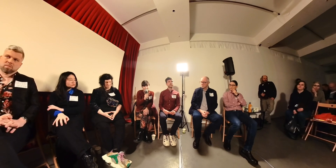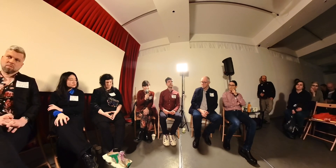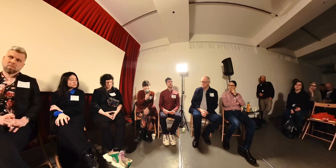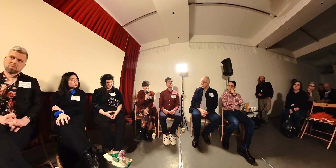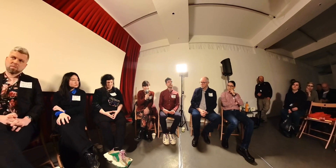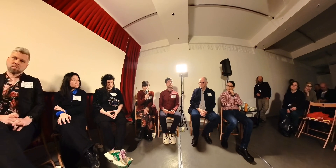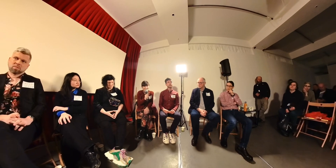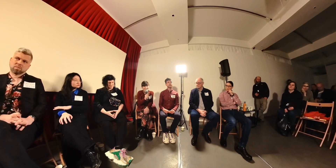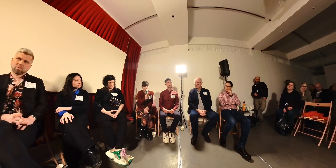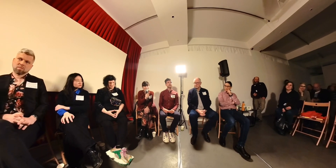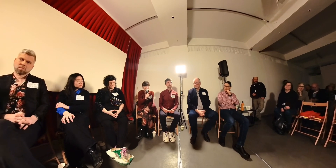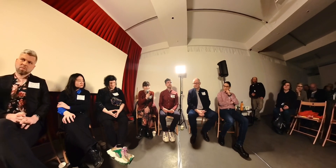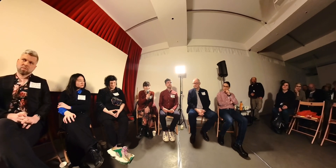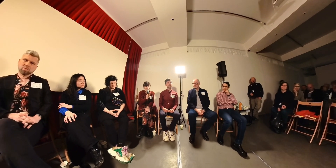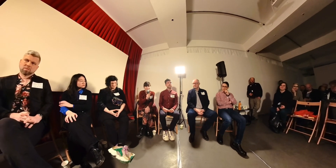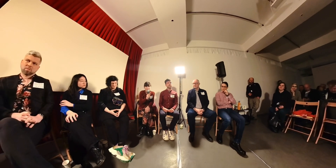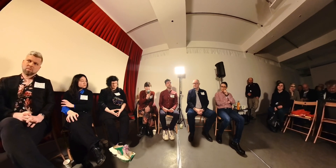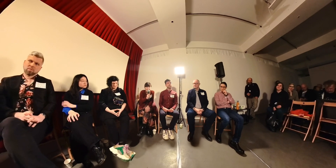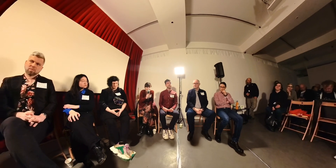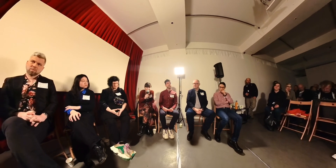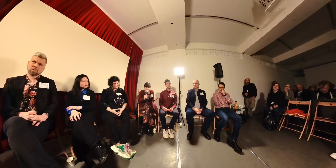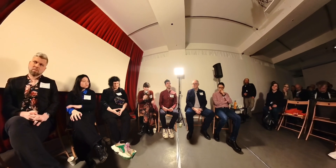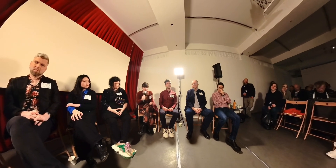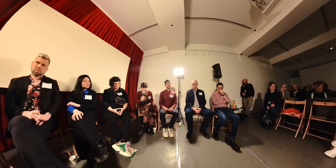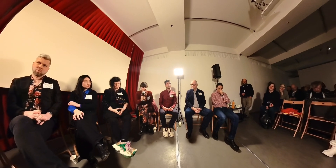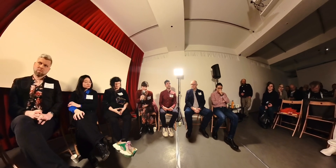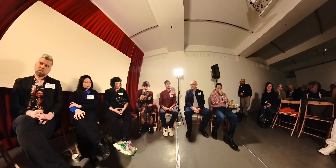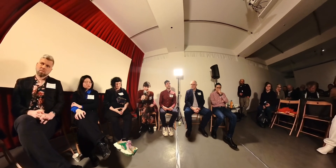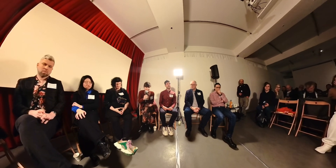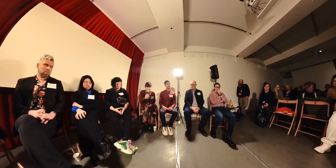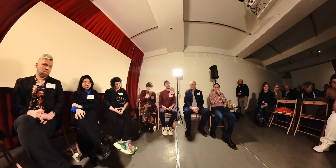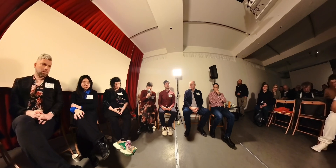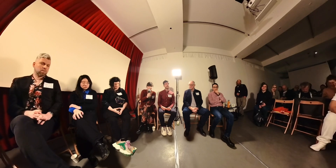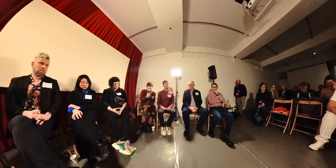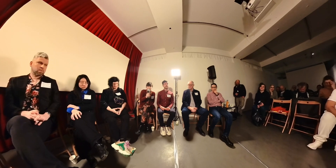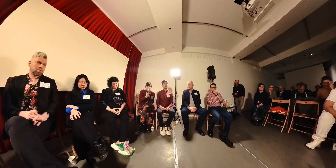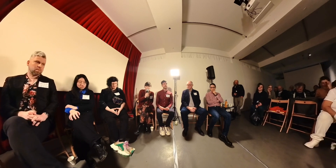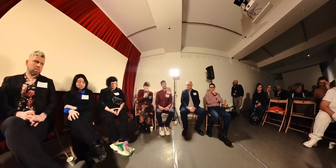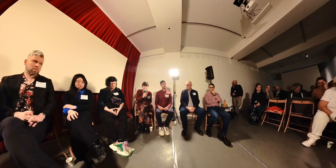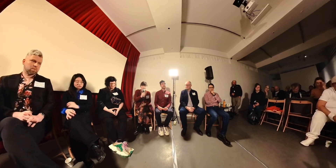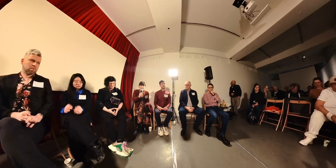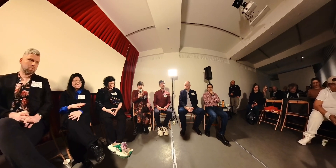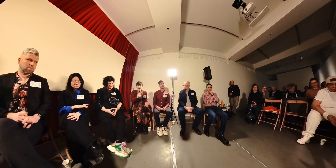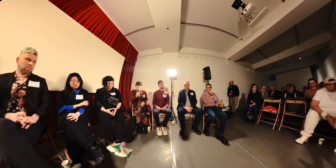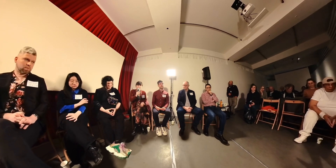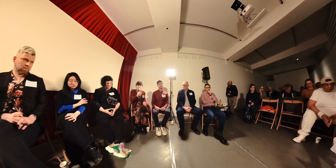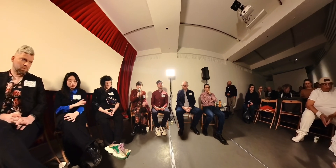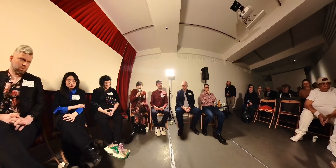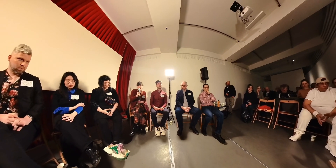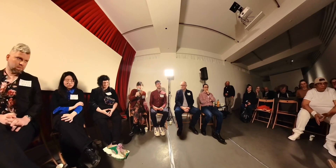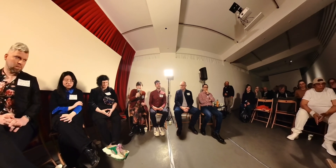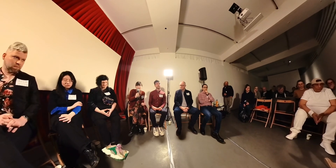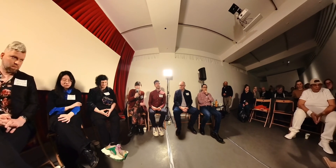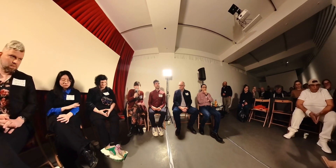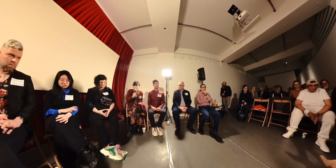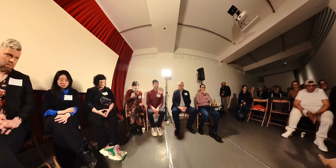ze života, jako jakým setkáním jako různě lidí, kteří se nepropojují v těch audio a